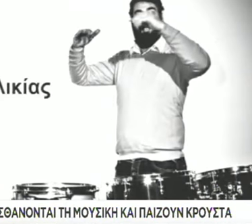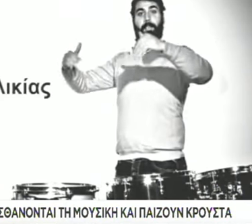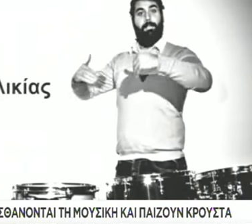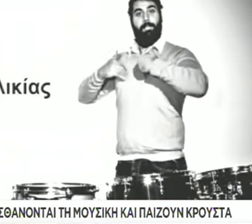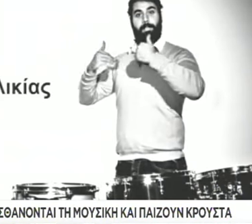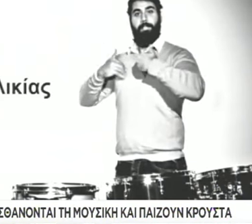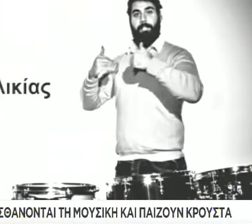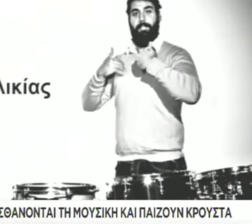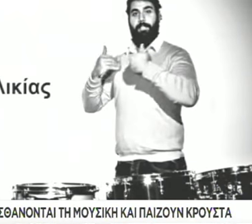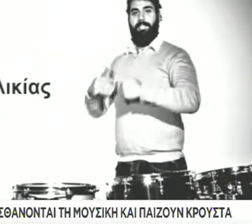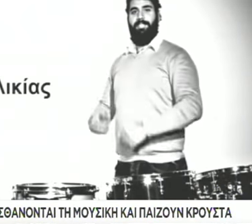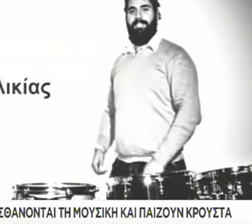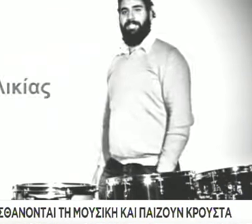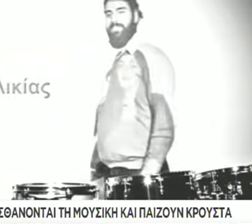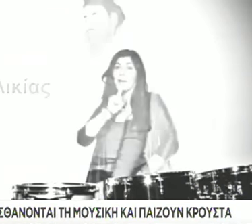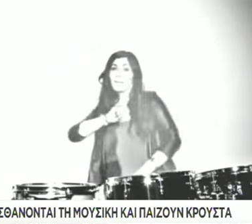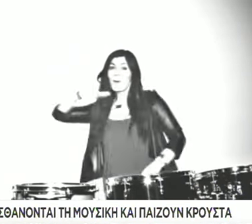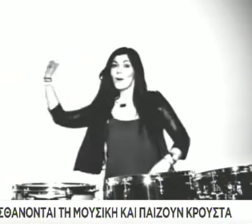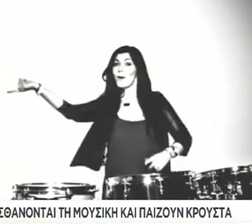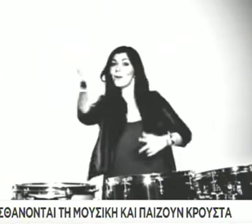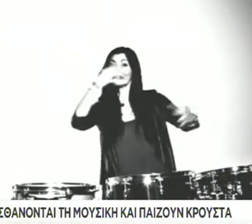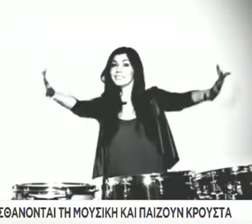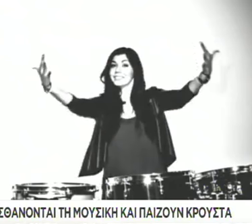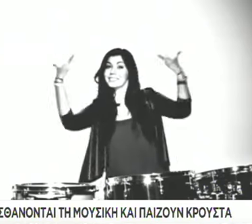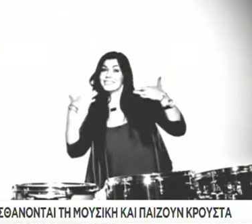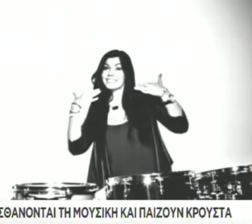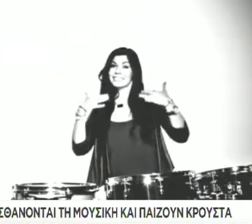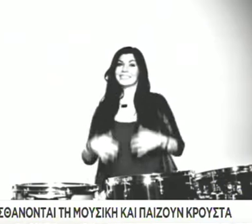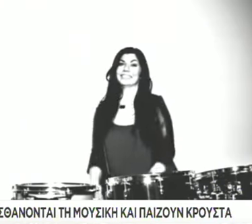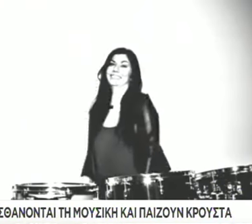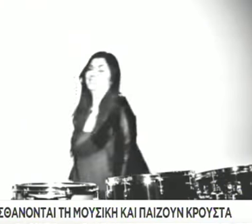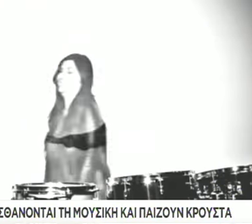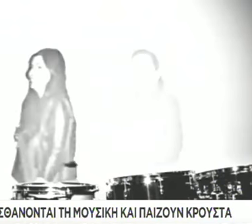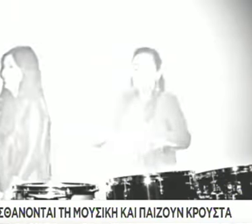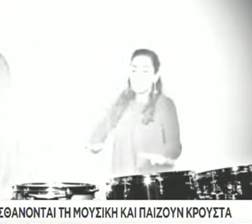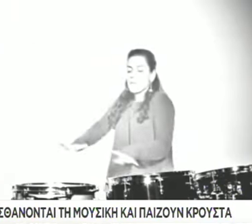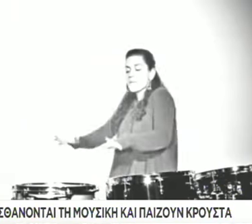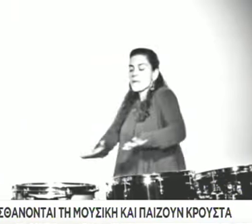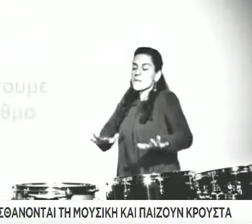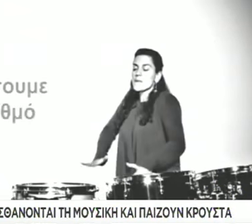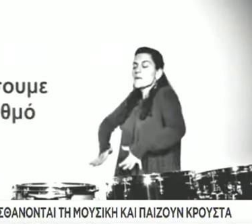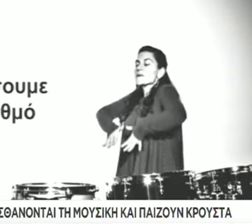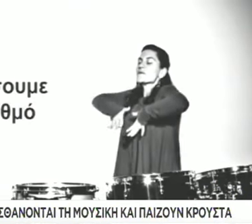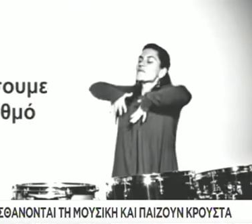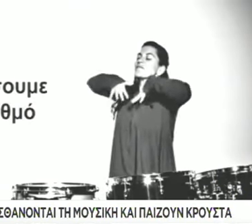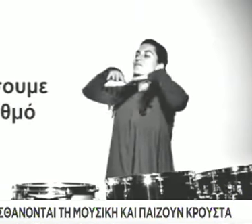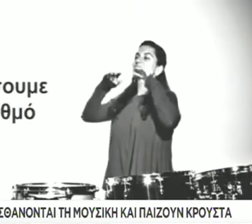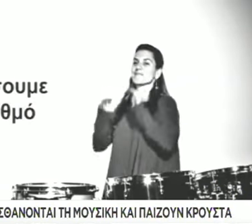επαφή ενήλικες και παιδιά με απώλεια ή προβλήματα κοής, με την εναλλαγή των ήχων και των σιωπών, αλλά και την εκτέλεση μουσικών